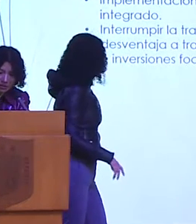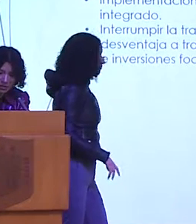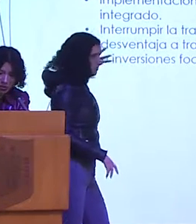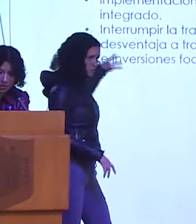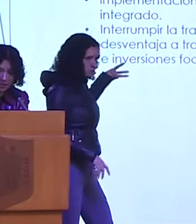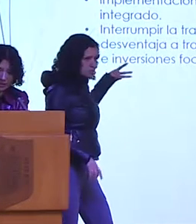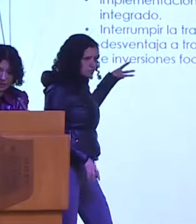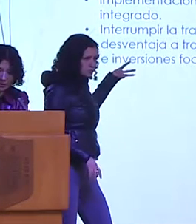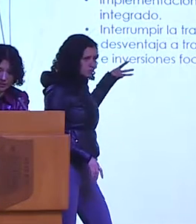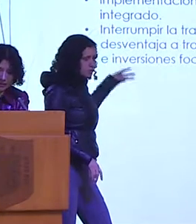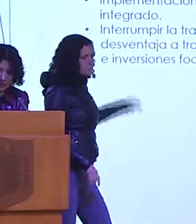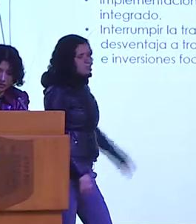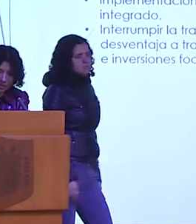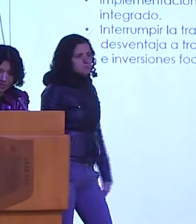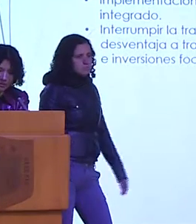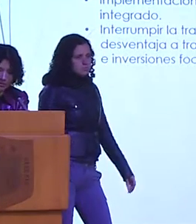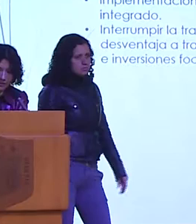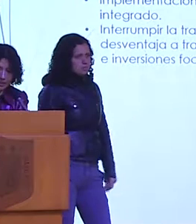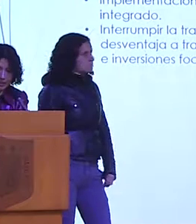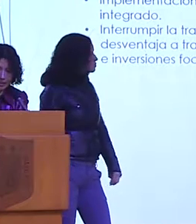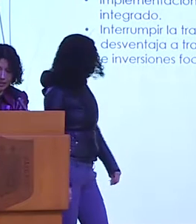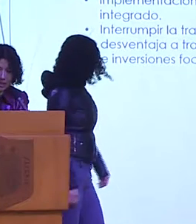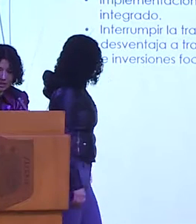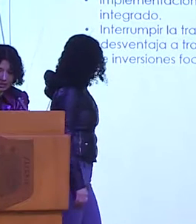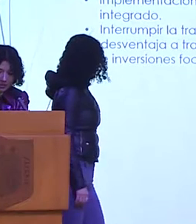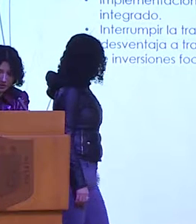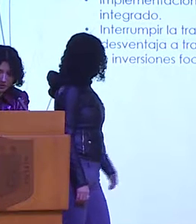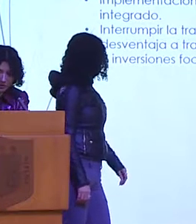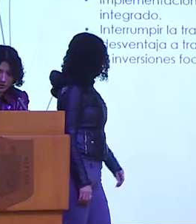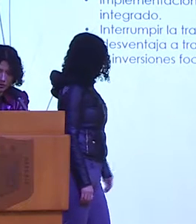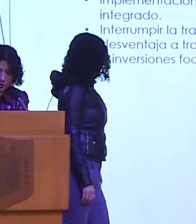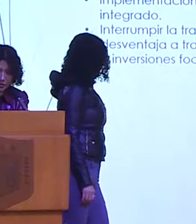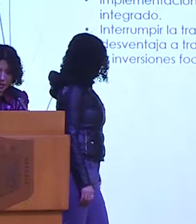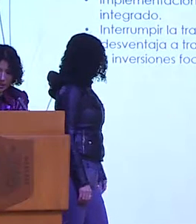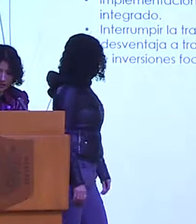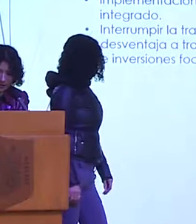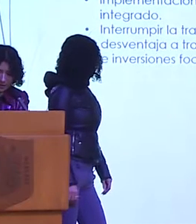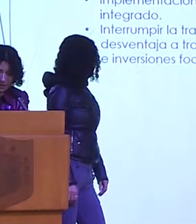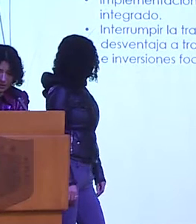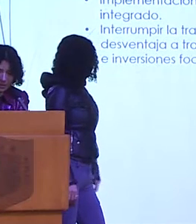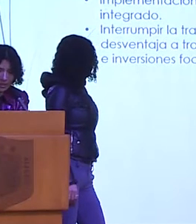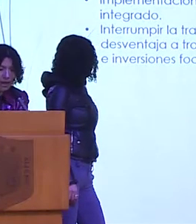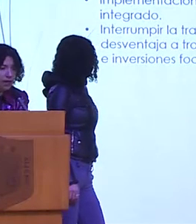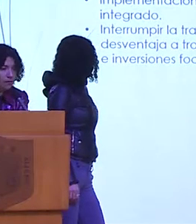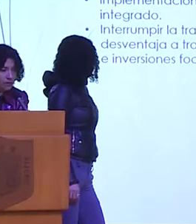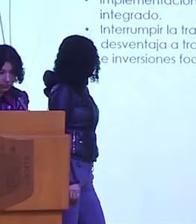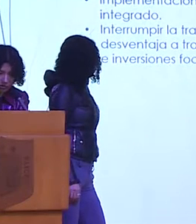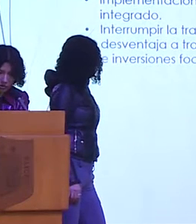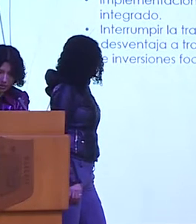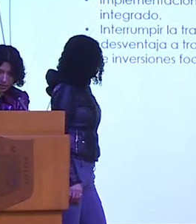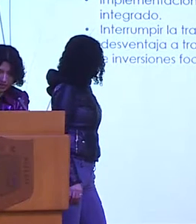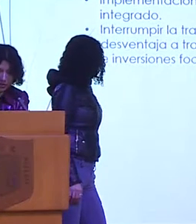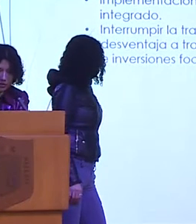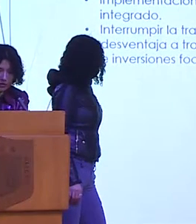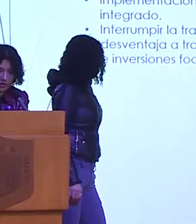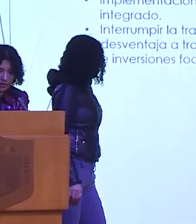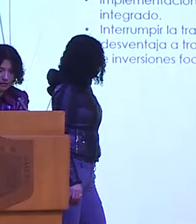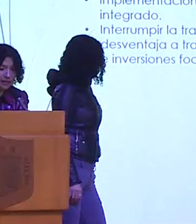la transmisión intergeneracional de desventaja a través de servicios hechos a la medida e